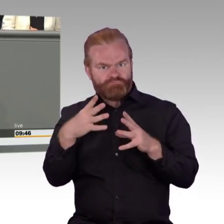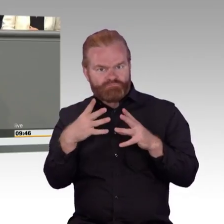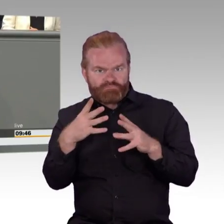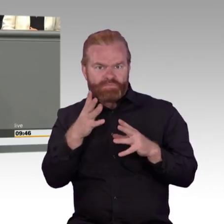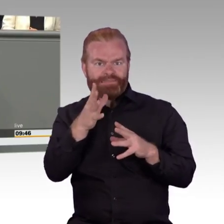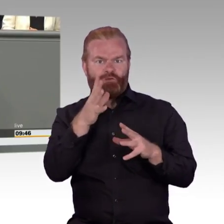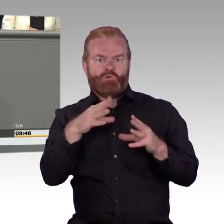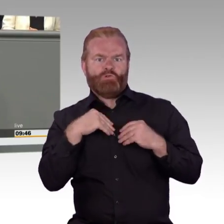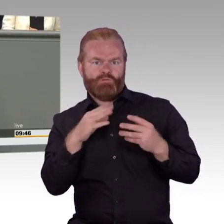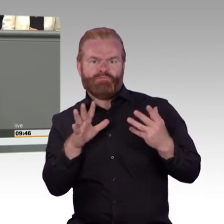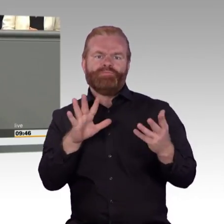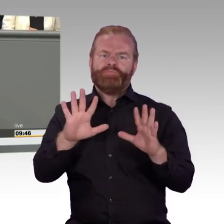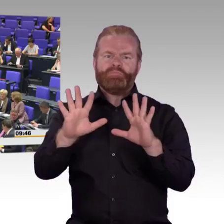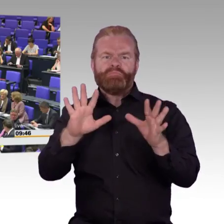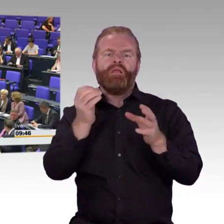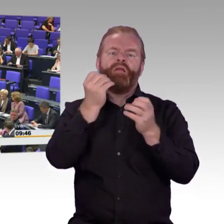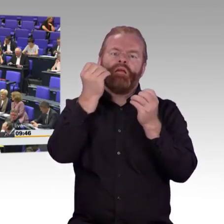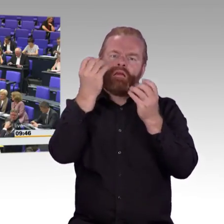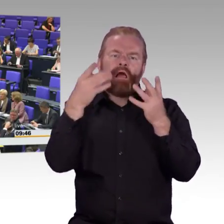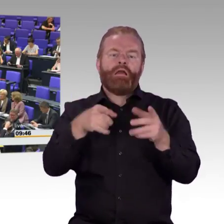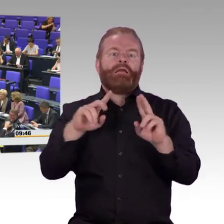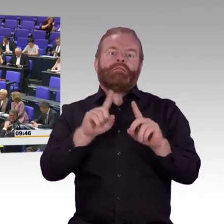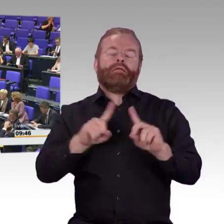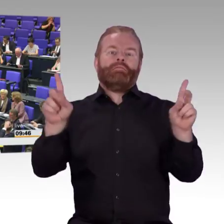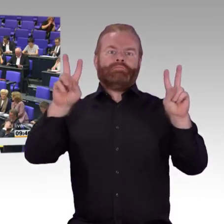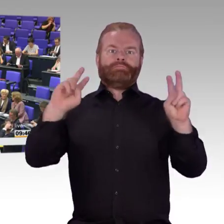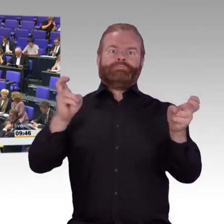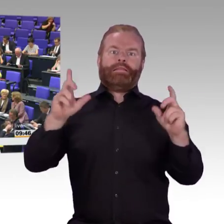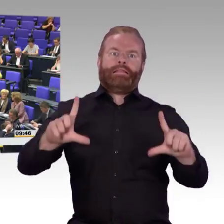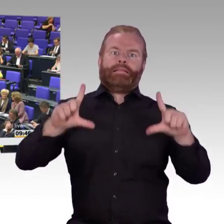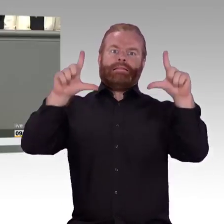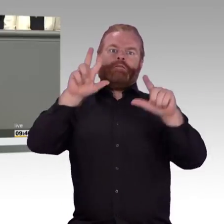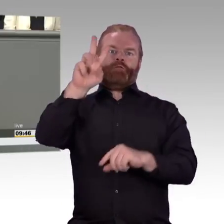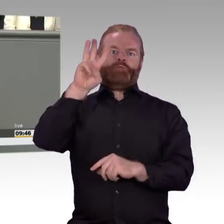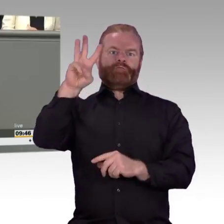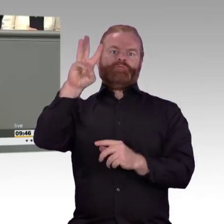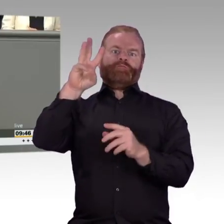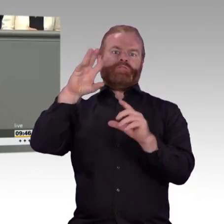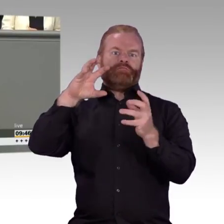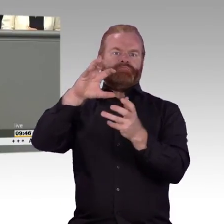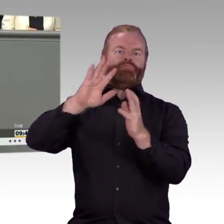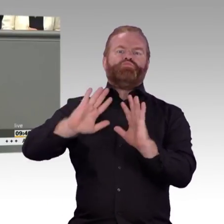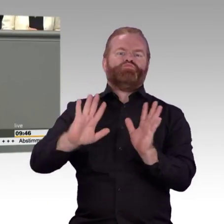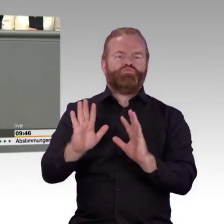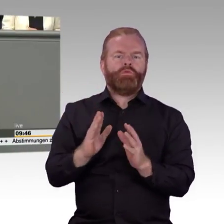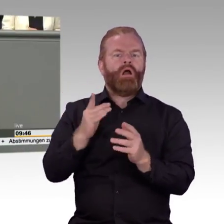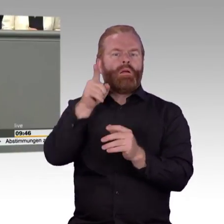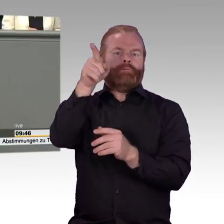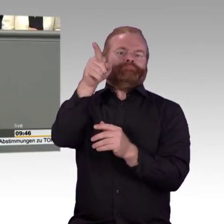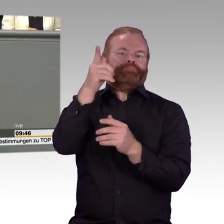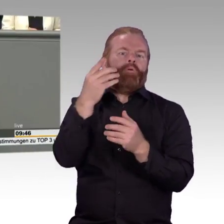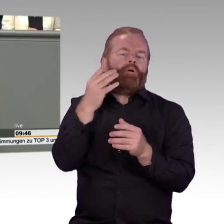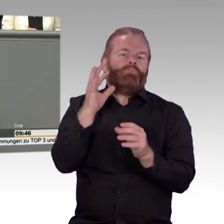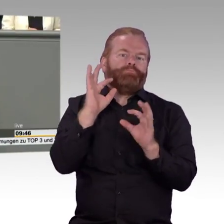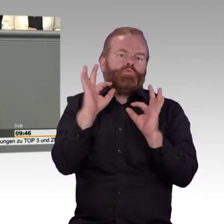würden. Deswegen, wir Sozialdemokratinnen und Sozialdemokraten haben die Musterfeststellungsklage seit Jahren gefordert. Wir freuen uns, dass